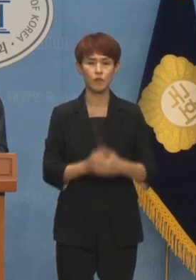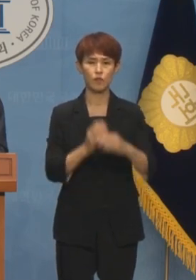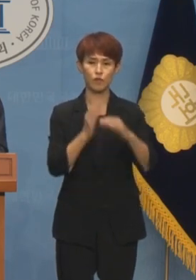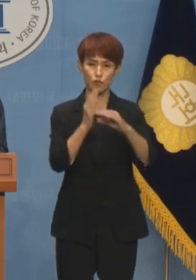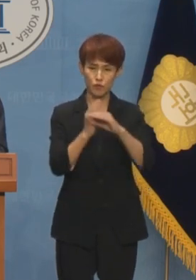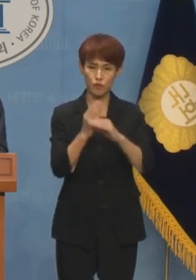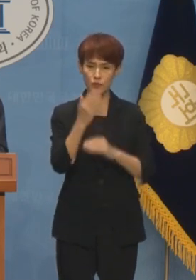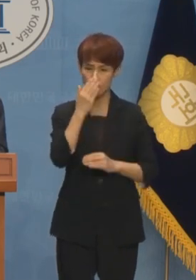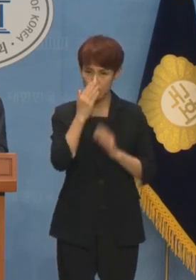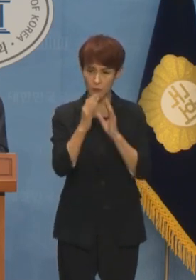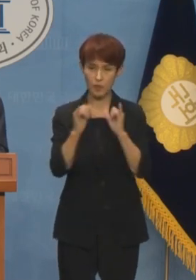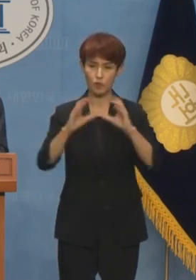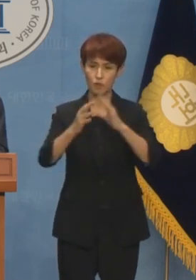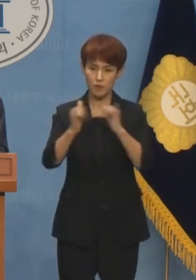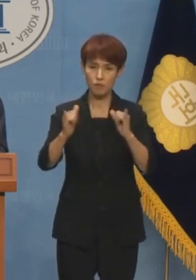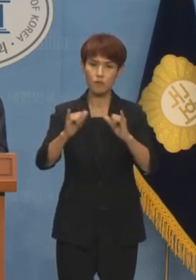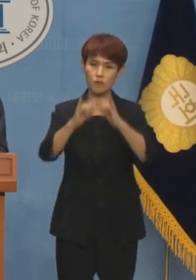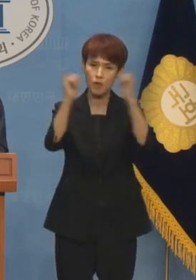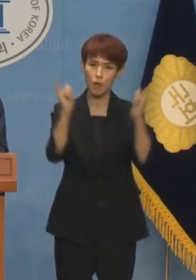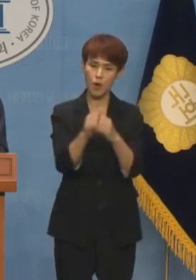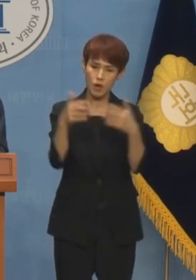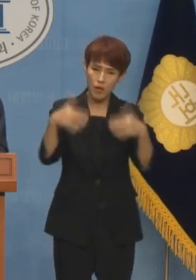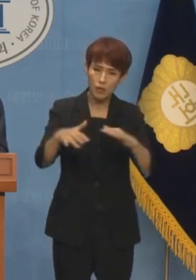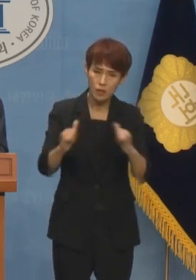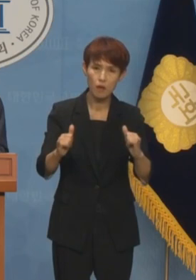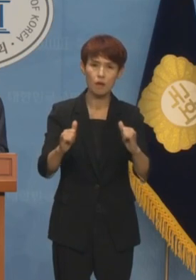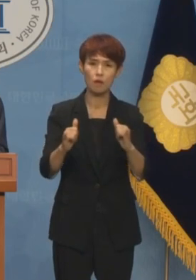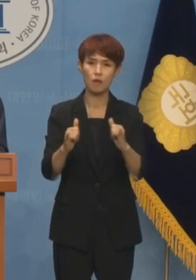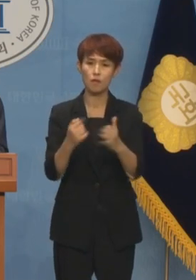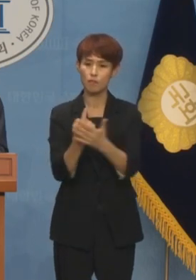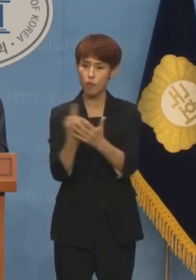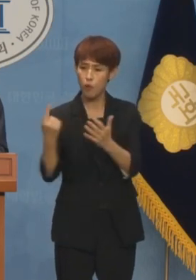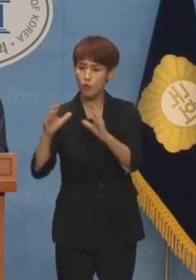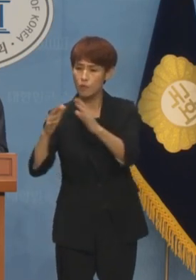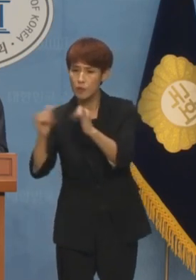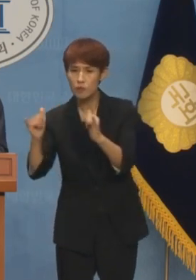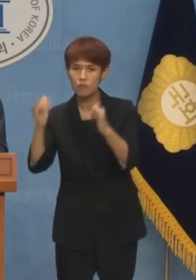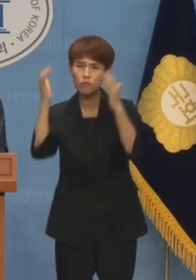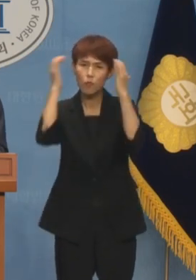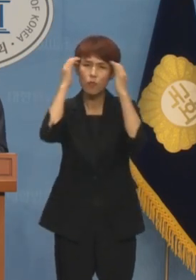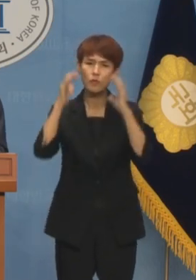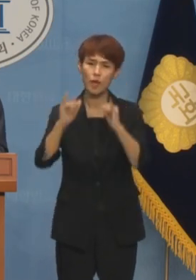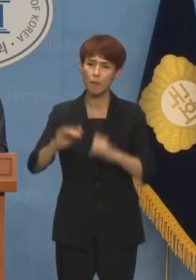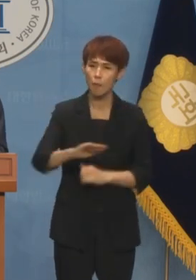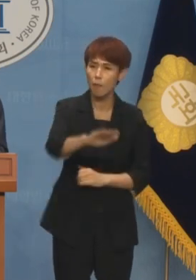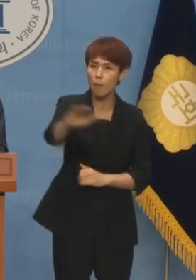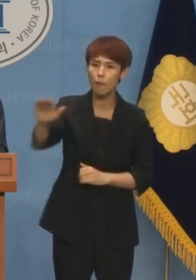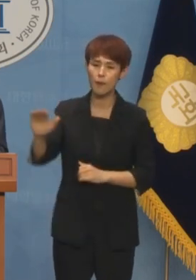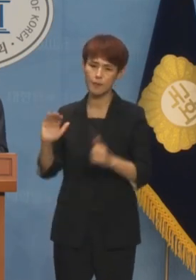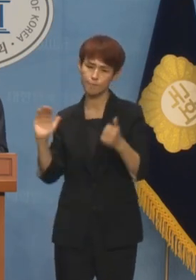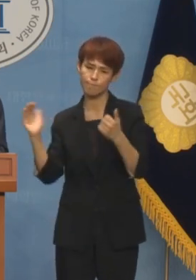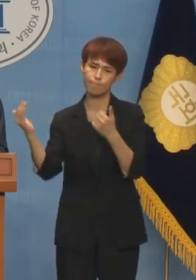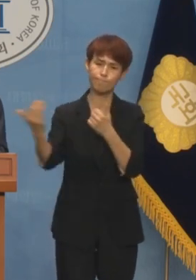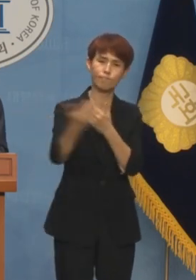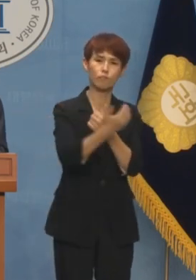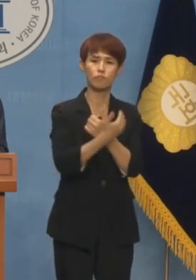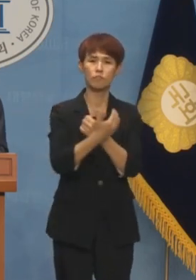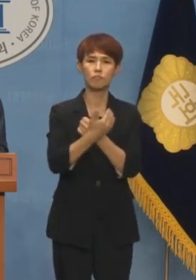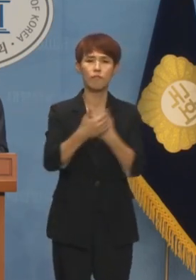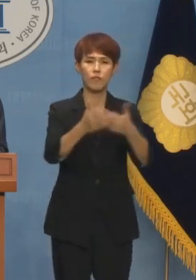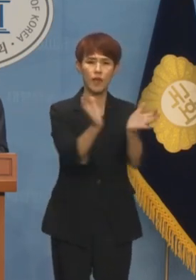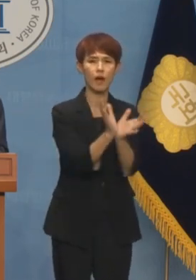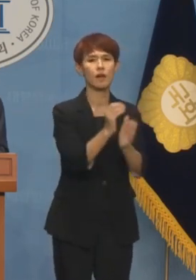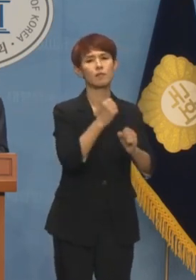서민과 사회적 약자, 소외된 국민과 고통받는 사람들을 보살피는 당이 돼야